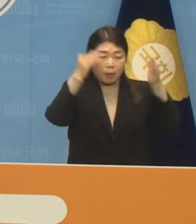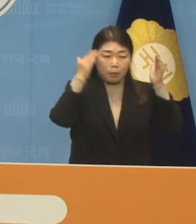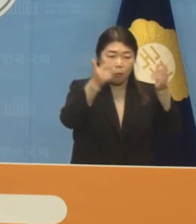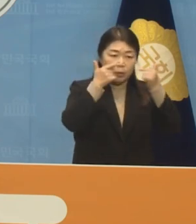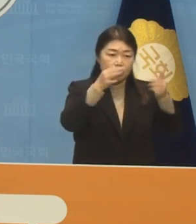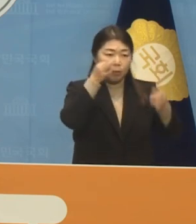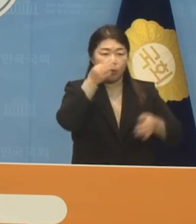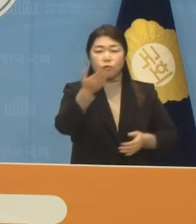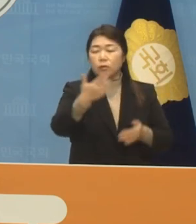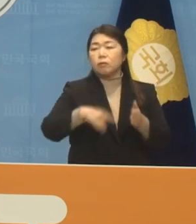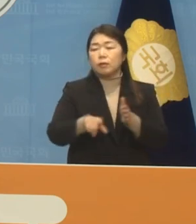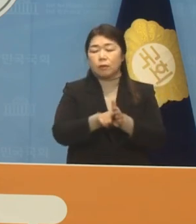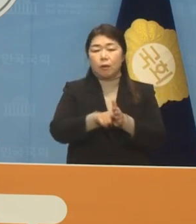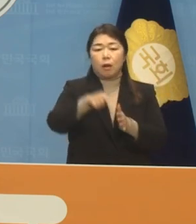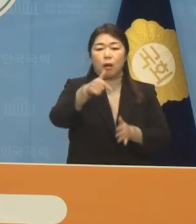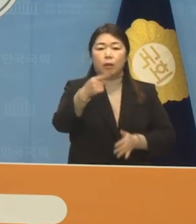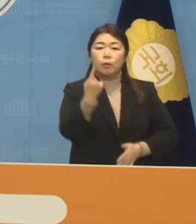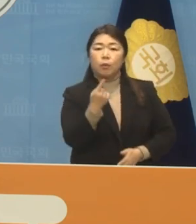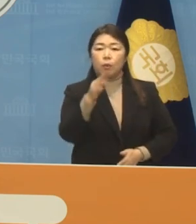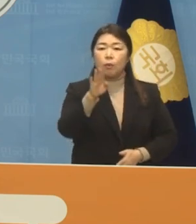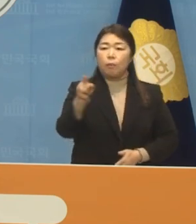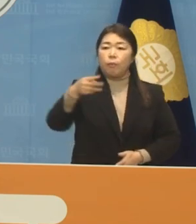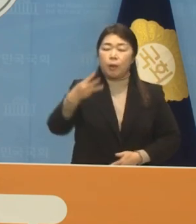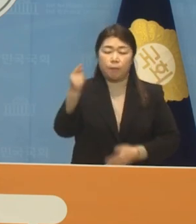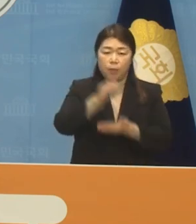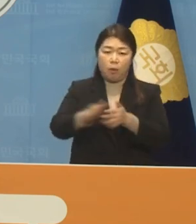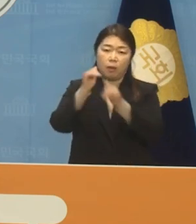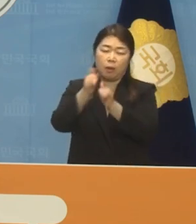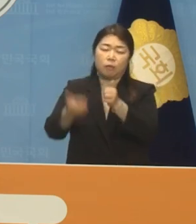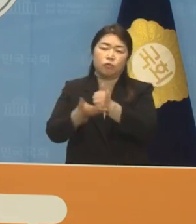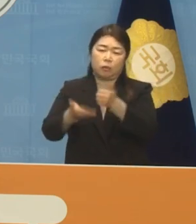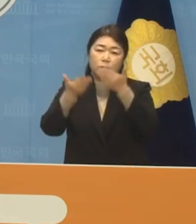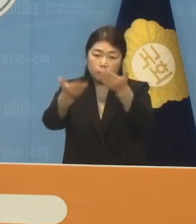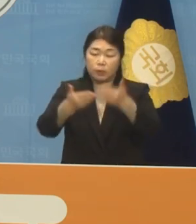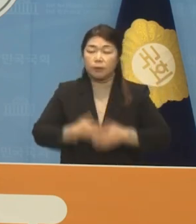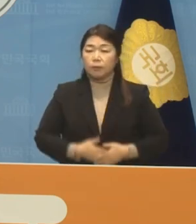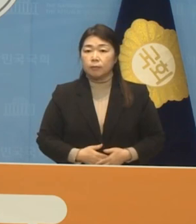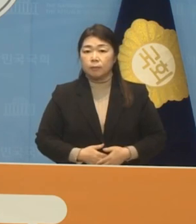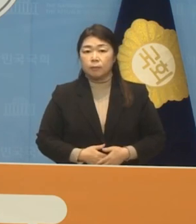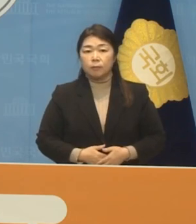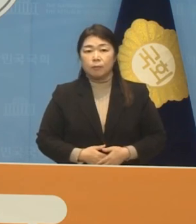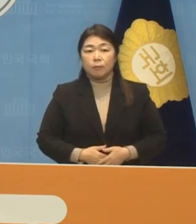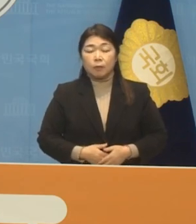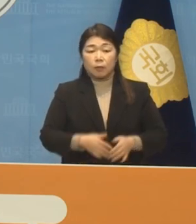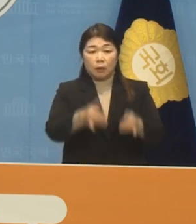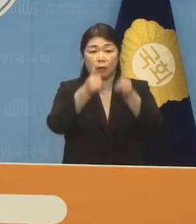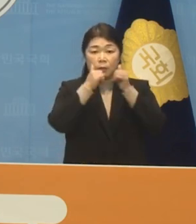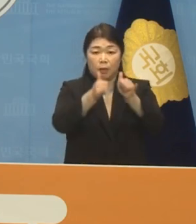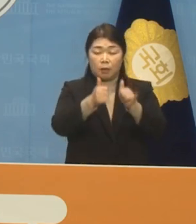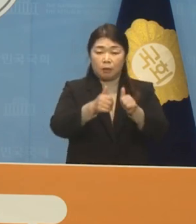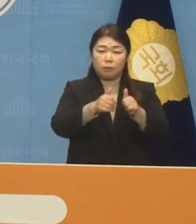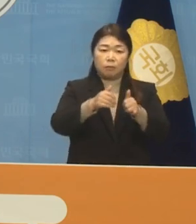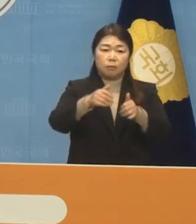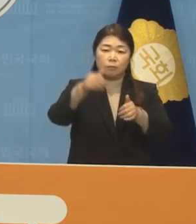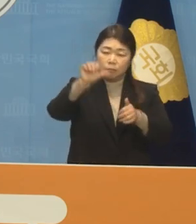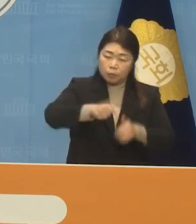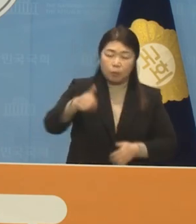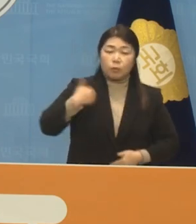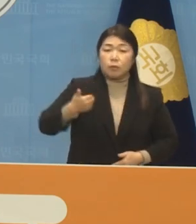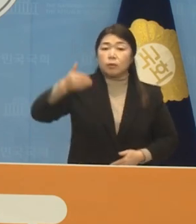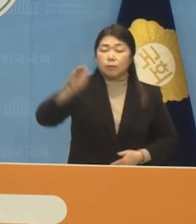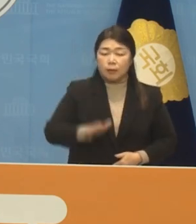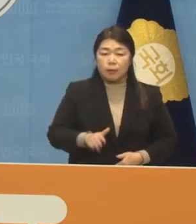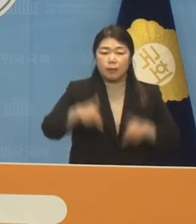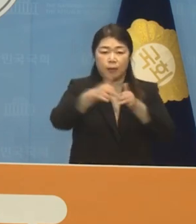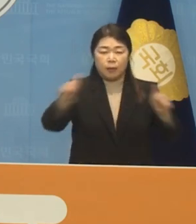뚜렷하게 보여주기 위함입니다. 노벨 평화상 수상 여부를 떠나 전장현의 불복종 운동이 장애인과